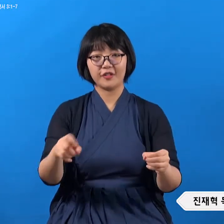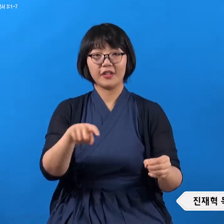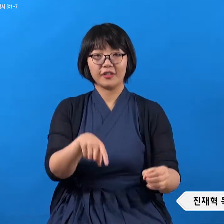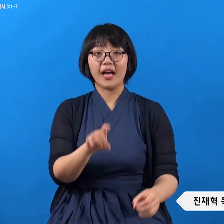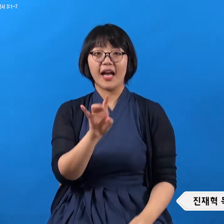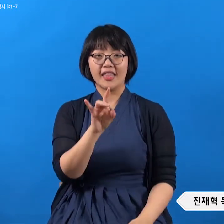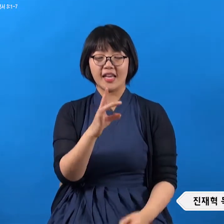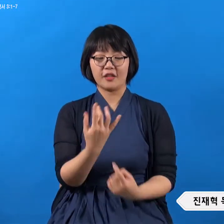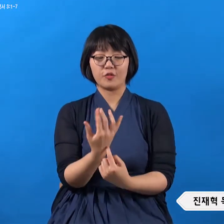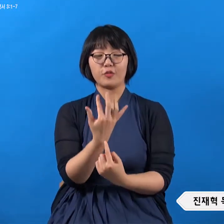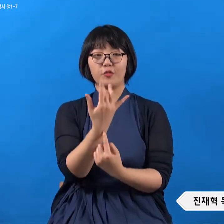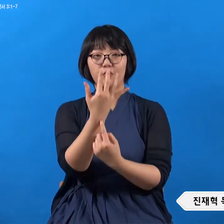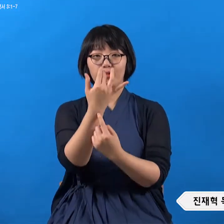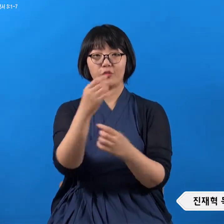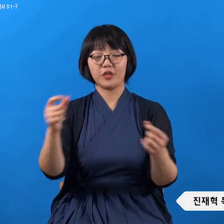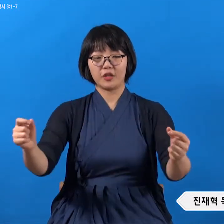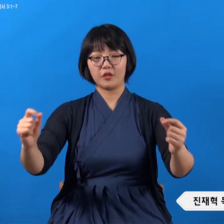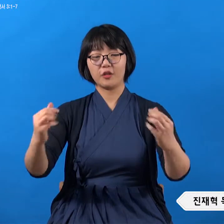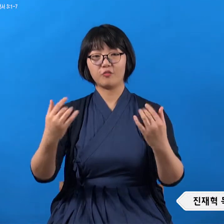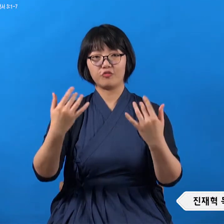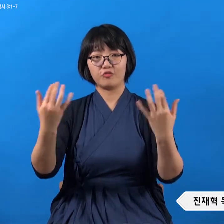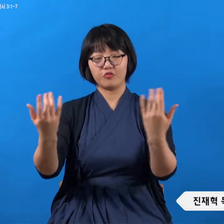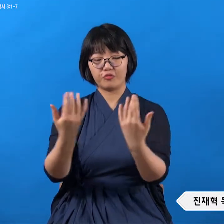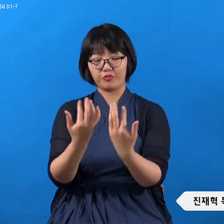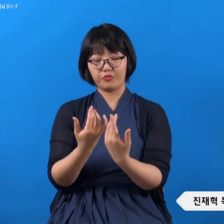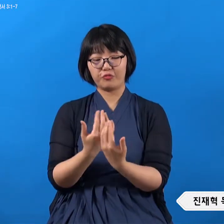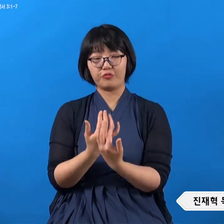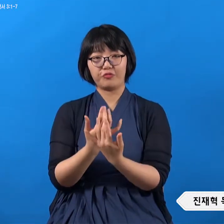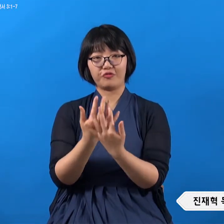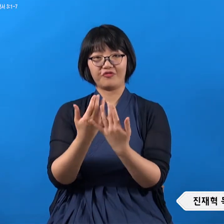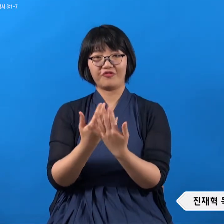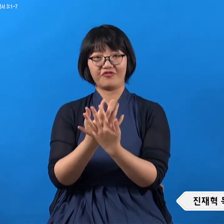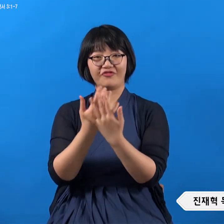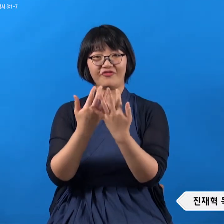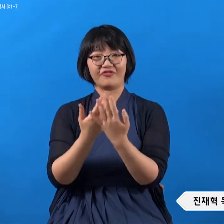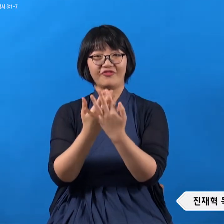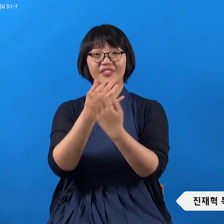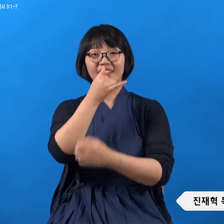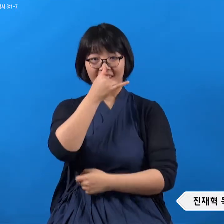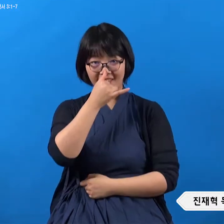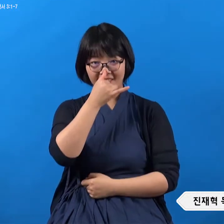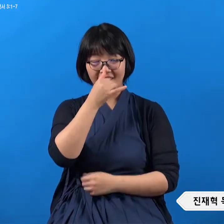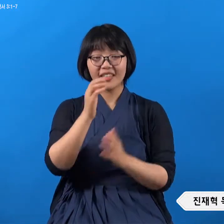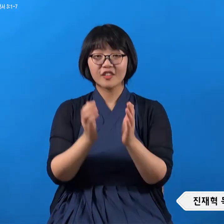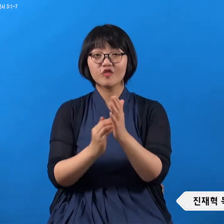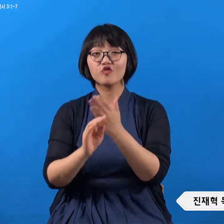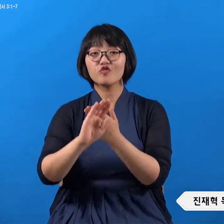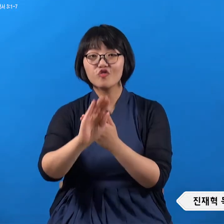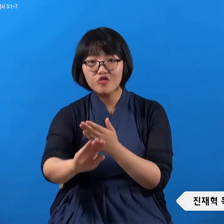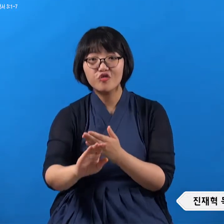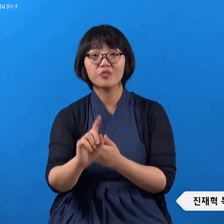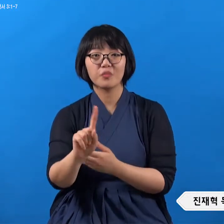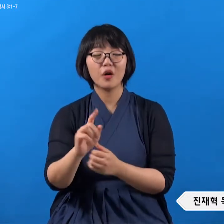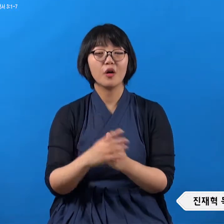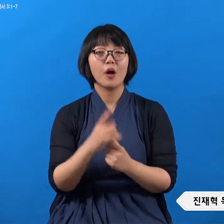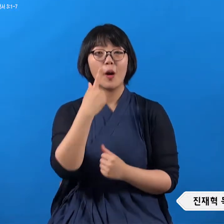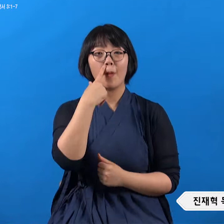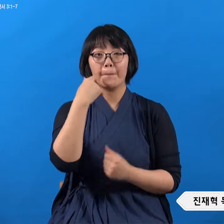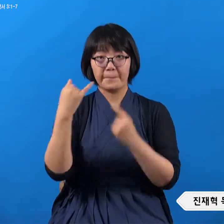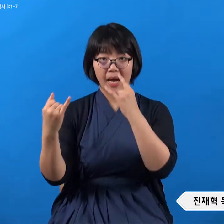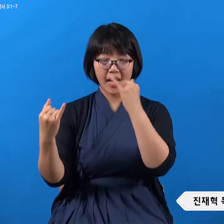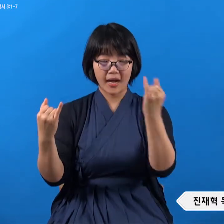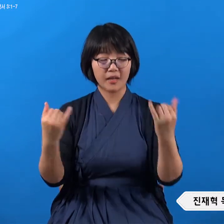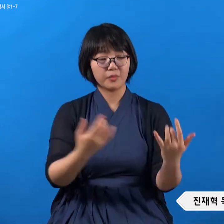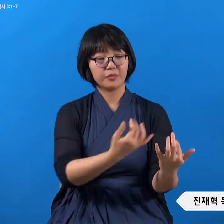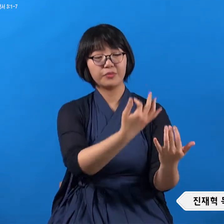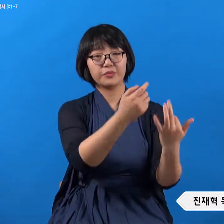하나됨을 상징하는 유니티 캔들에 불을 붙입니다. 근데 불을 붙이고 난 후에는 꼭 가지고 있는 촛불에